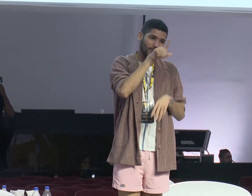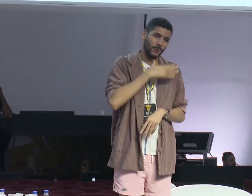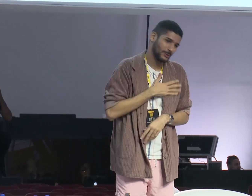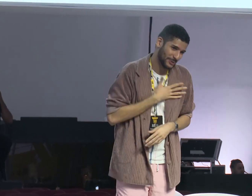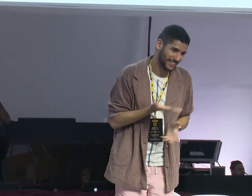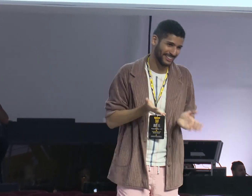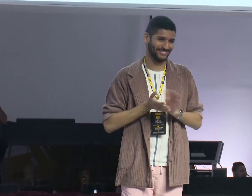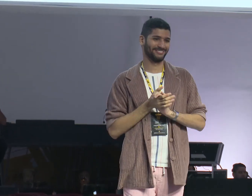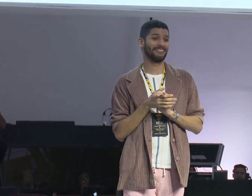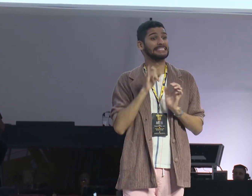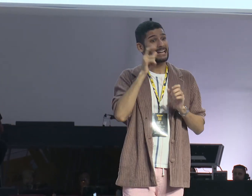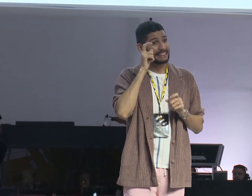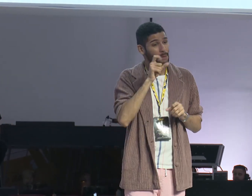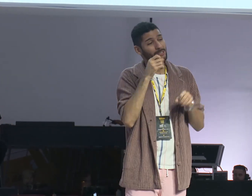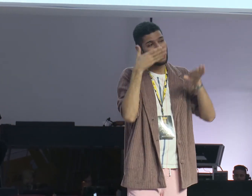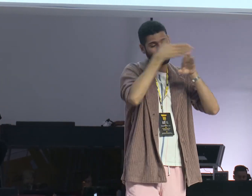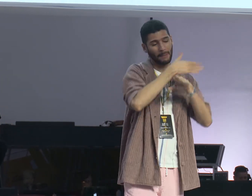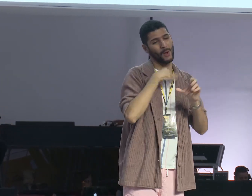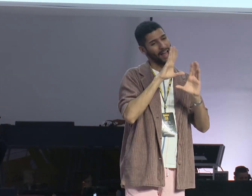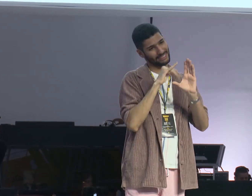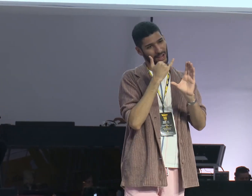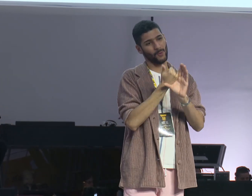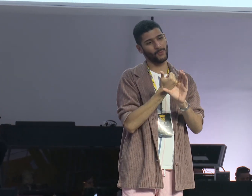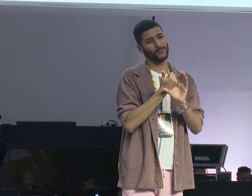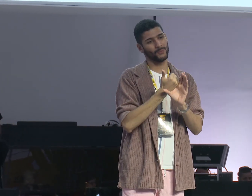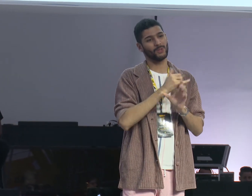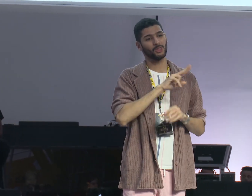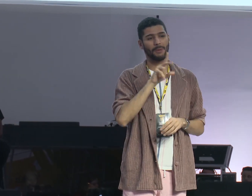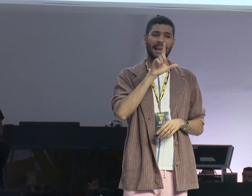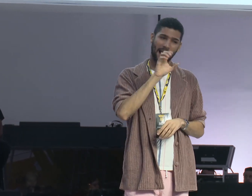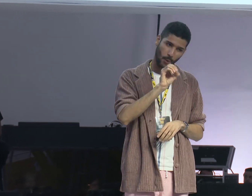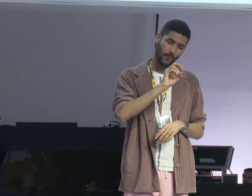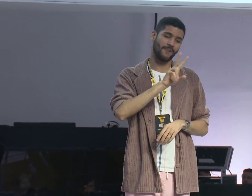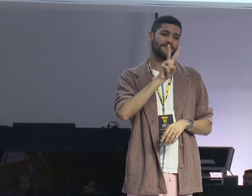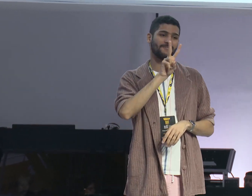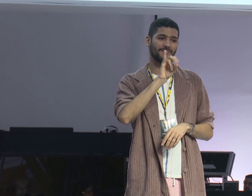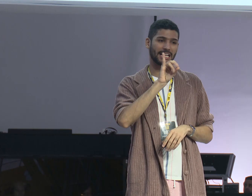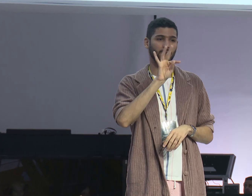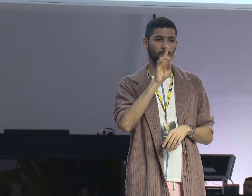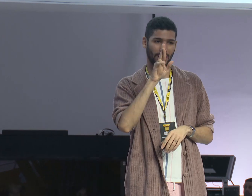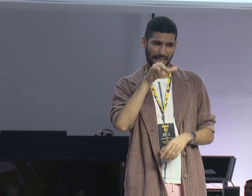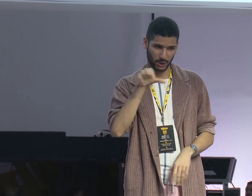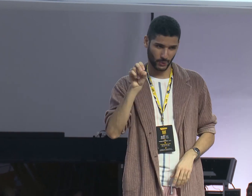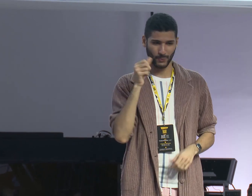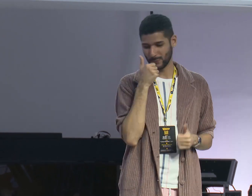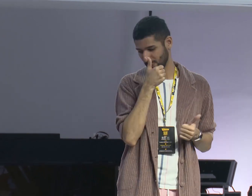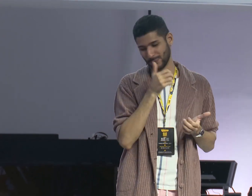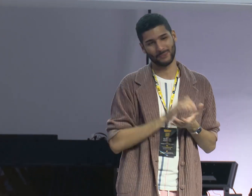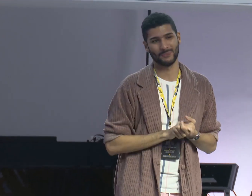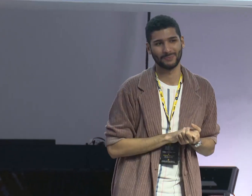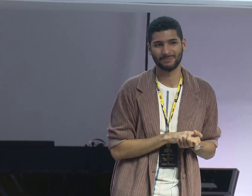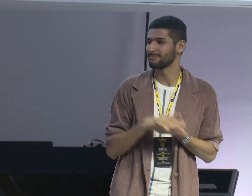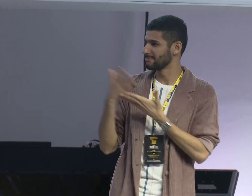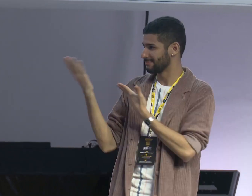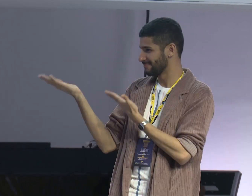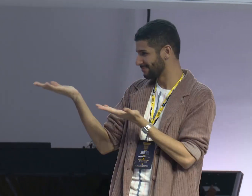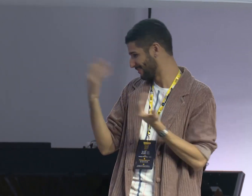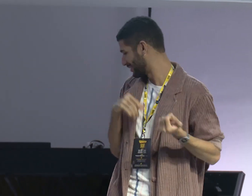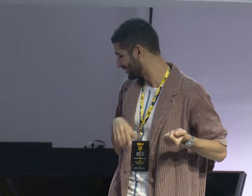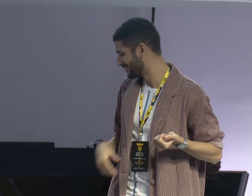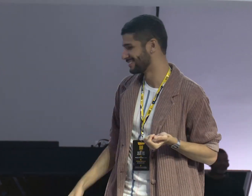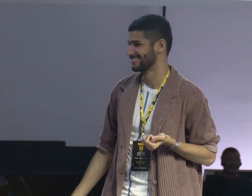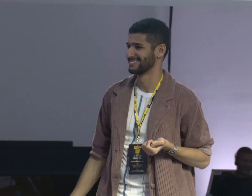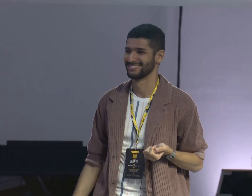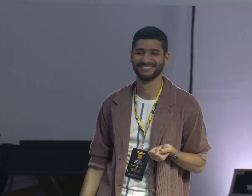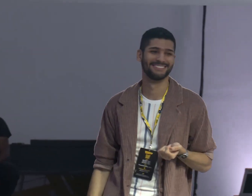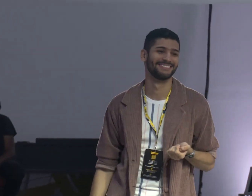verem espero que vocês tenham gostado se podem entrar no canal léo victorino e se inscrevam